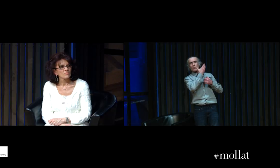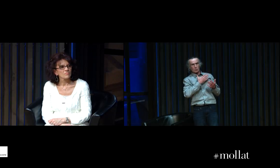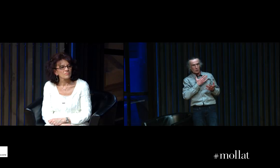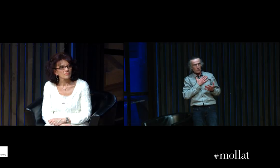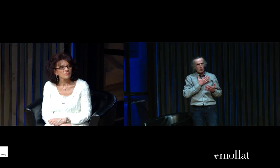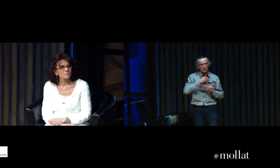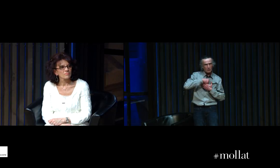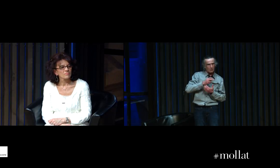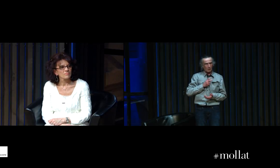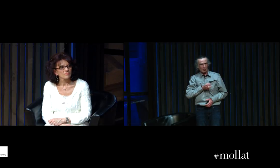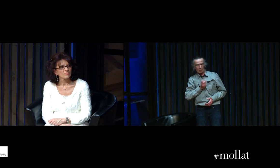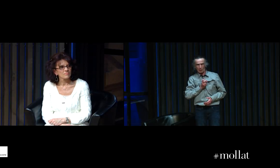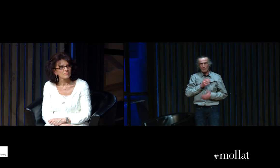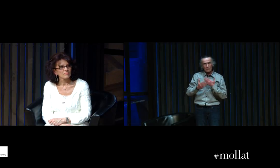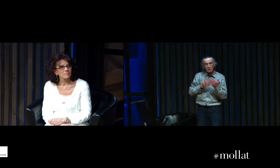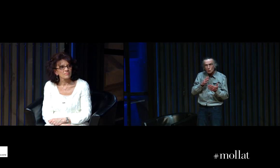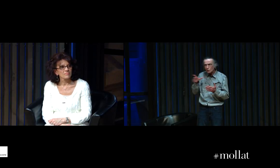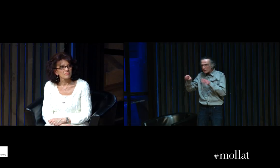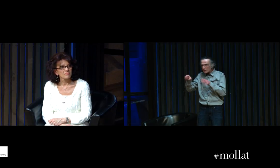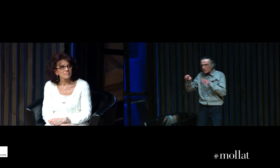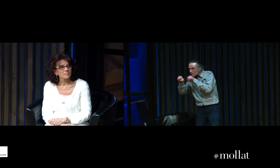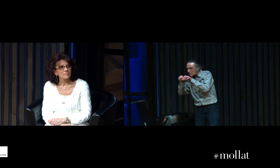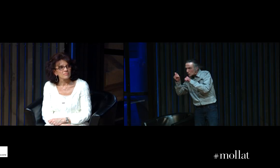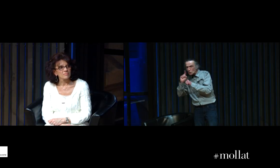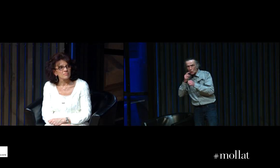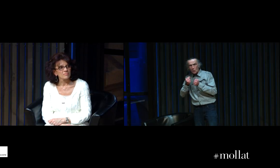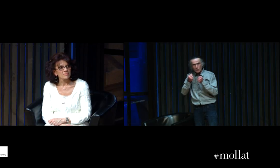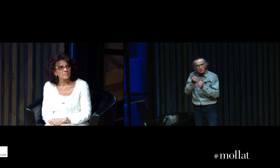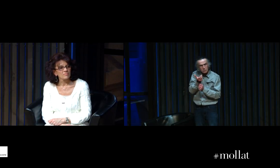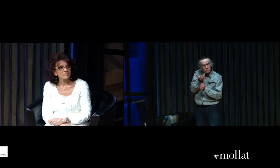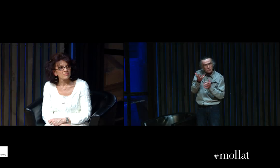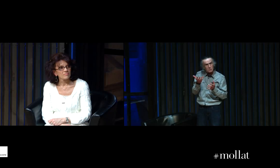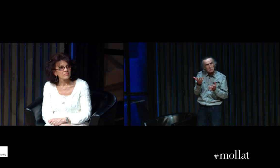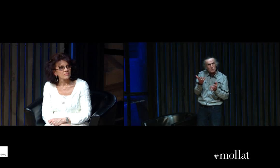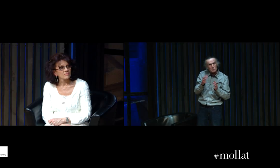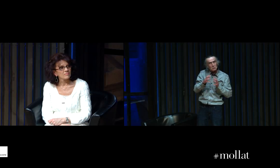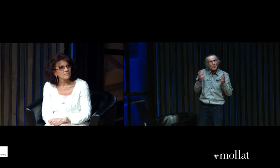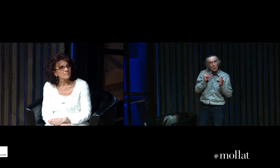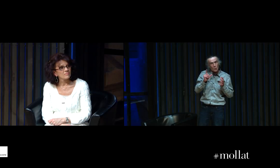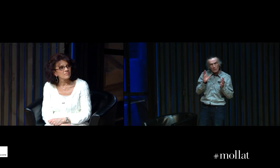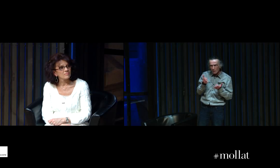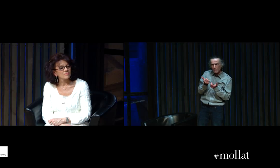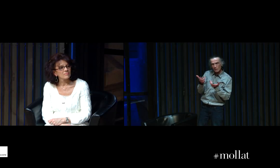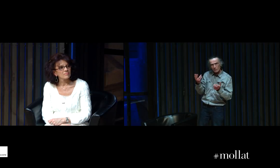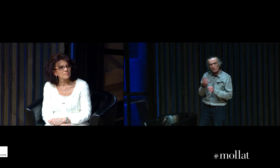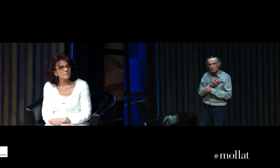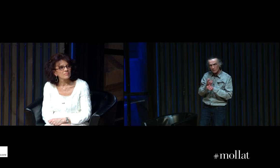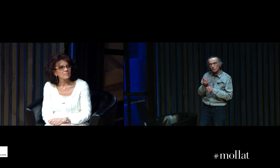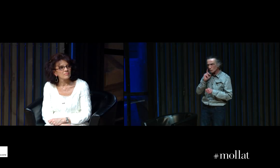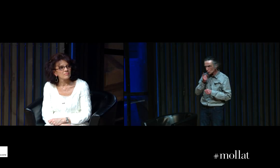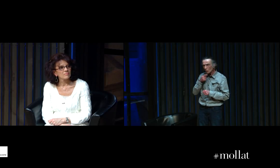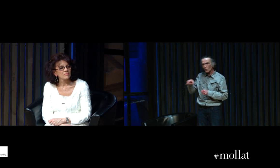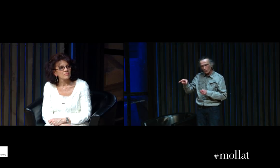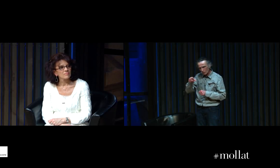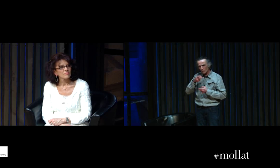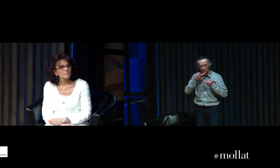ont peur aussi, justement, ont peur des médecins, ont peur tout le temps. On récupère pas mal de témoignages de personnes